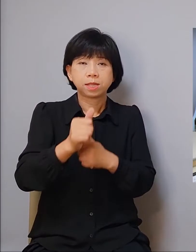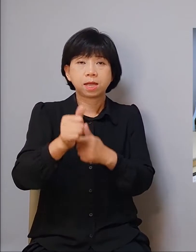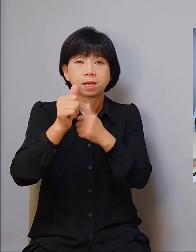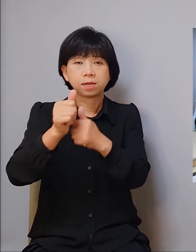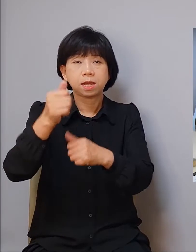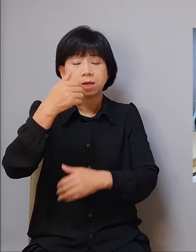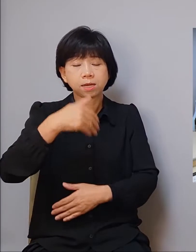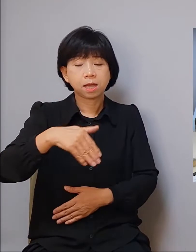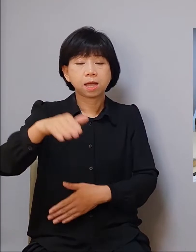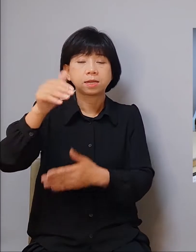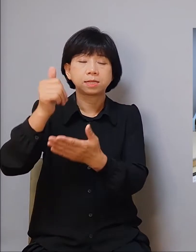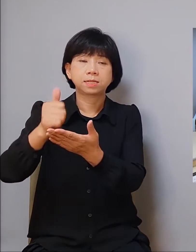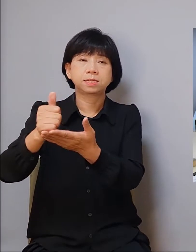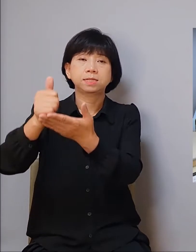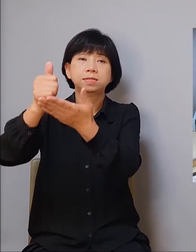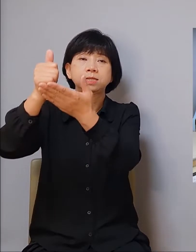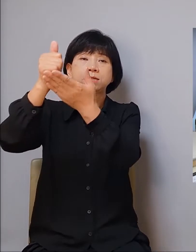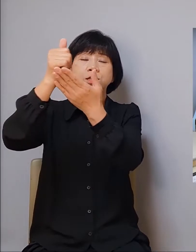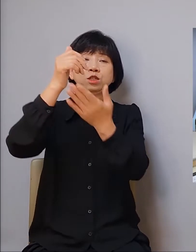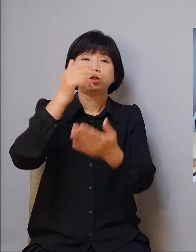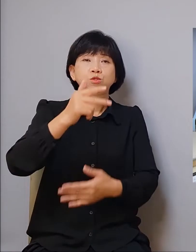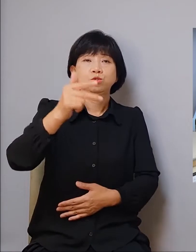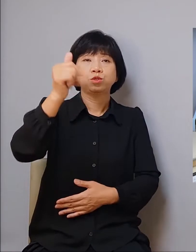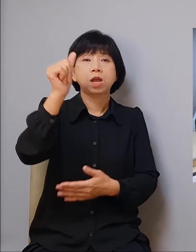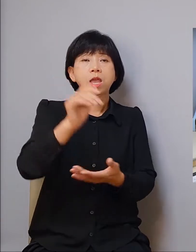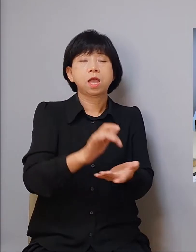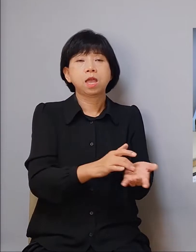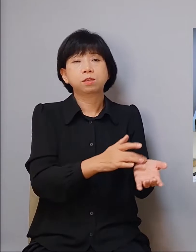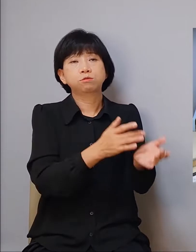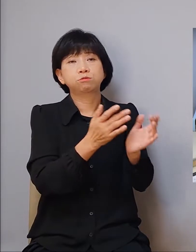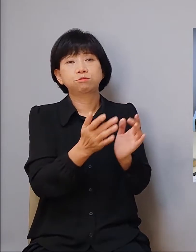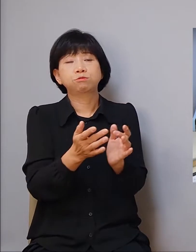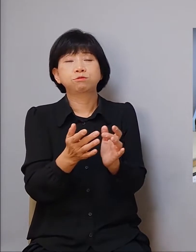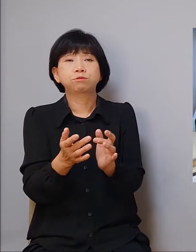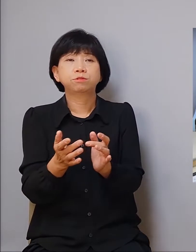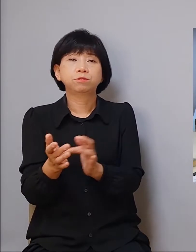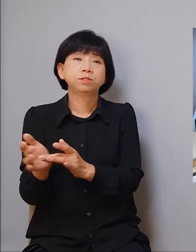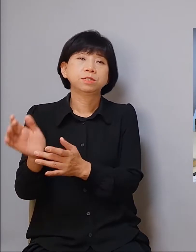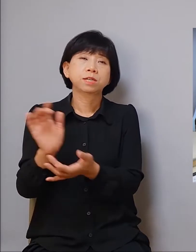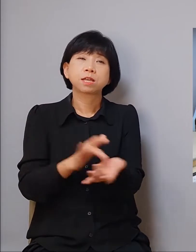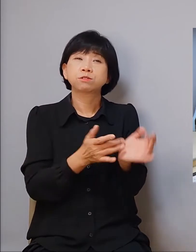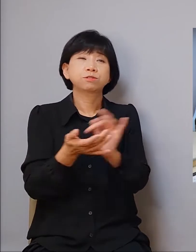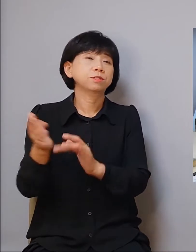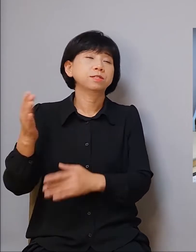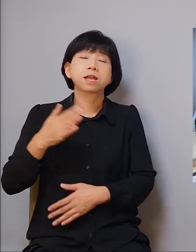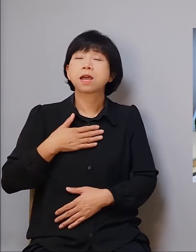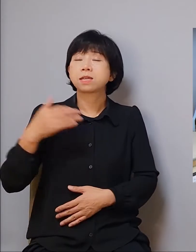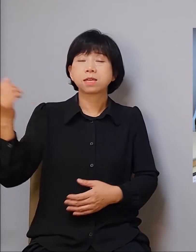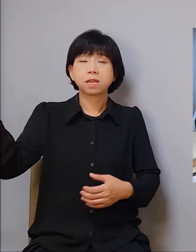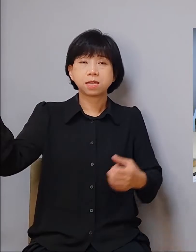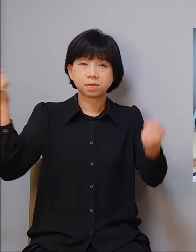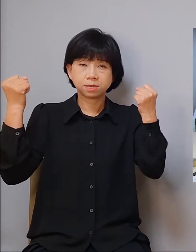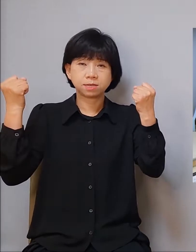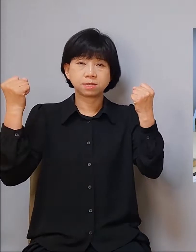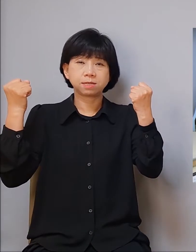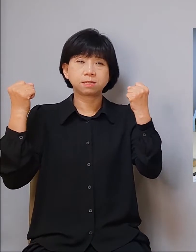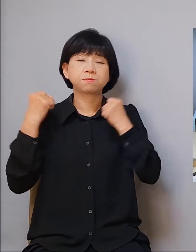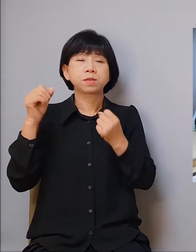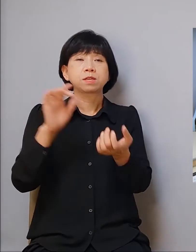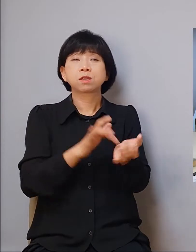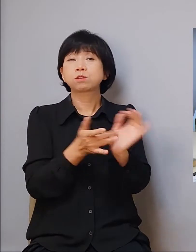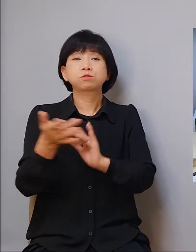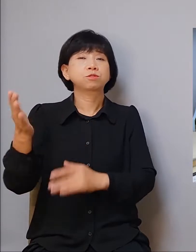의지하고 나아가리 주 예수 예수는 나의 힘